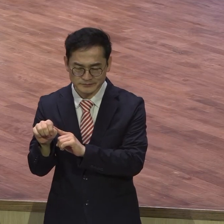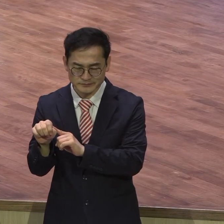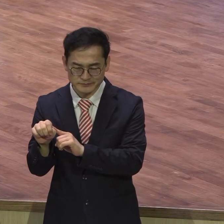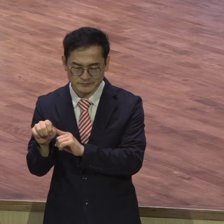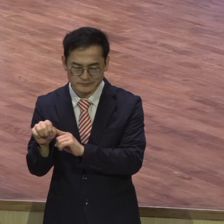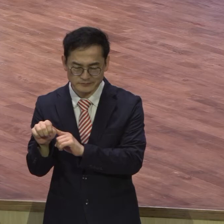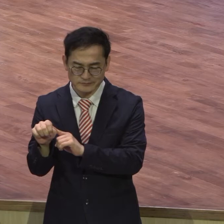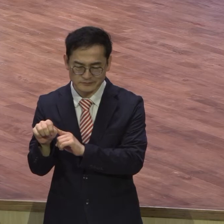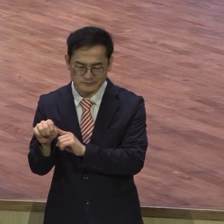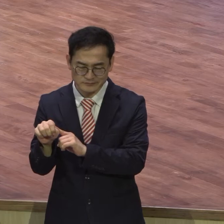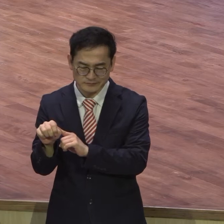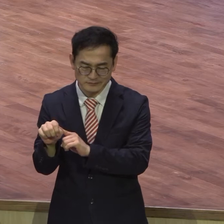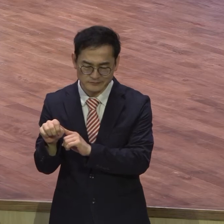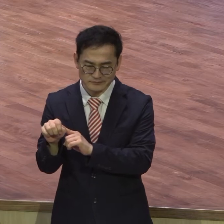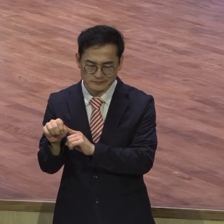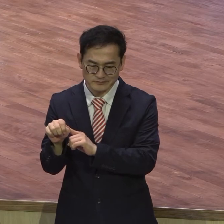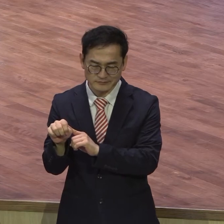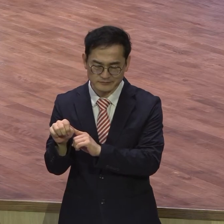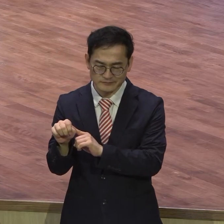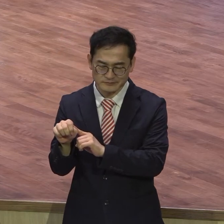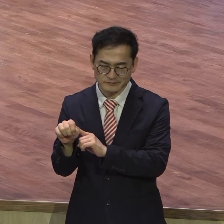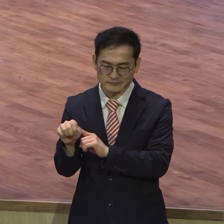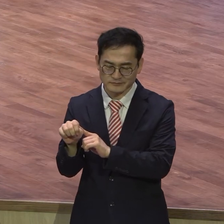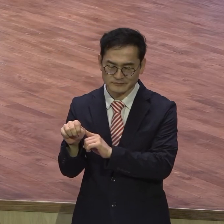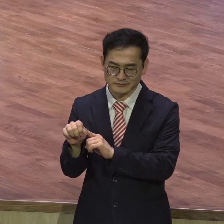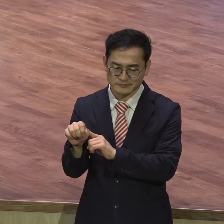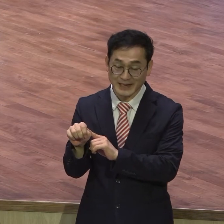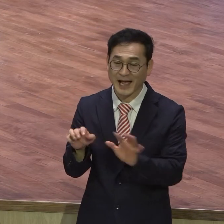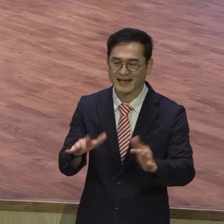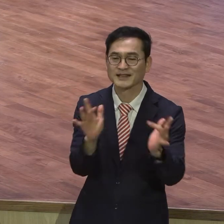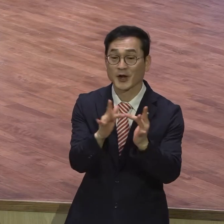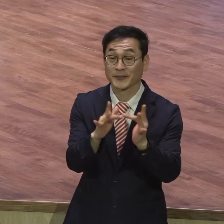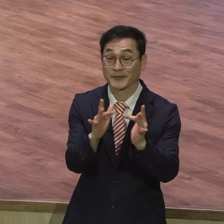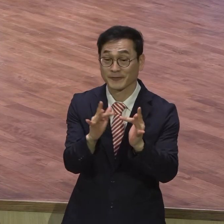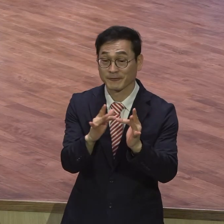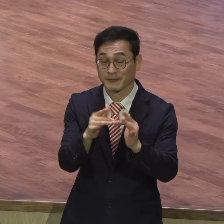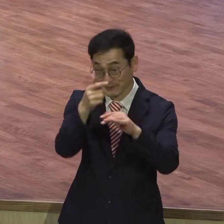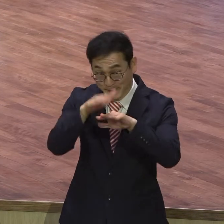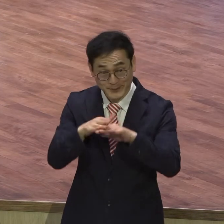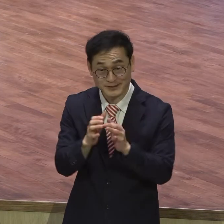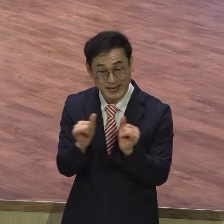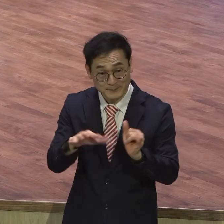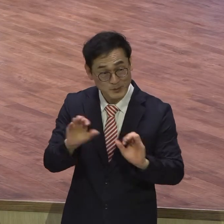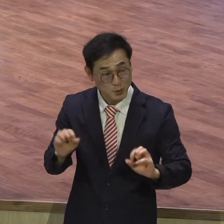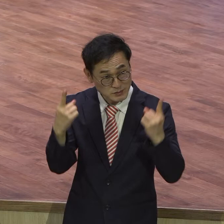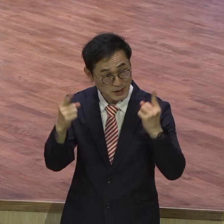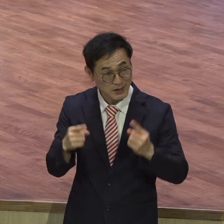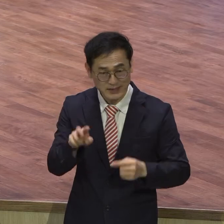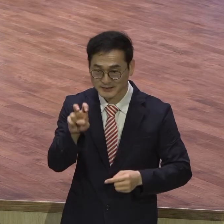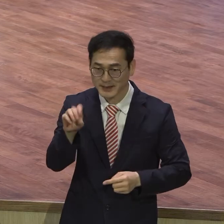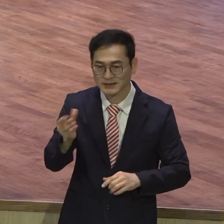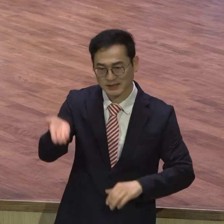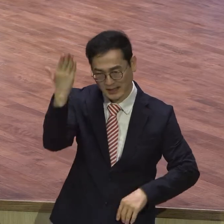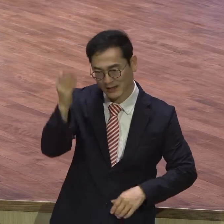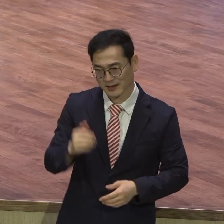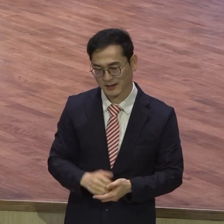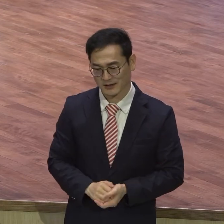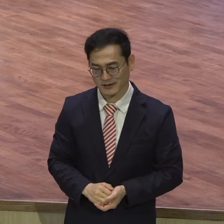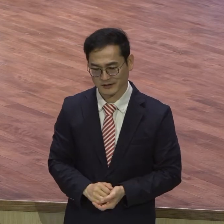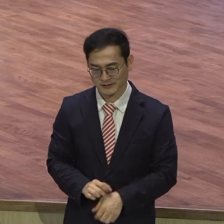해서 아마 전체도 한 20만 이상이 되지 않나 그렇게 통계를 내고 있습니다